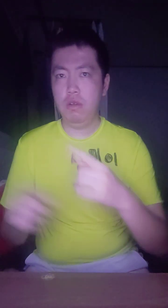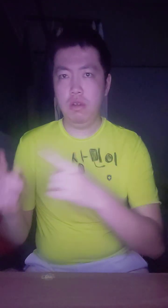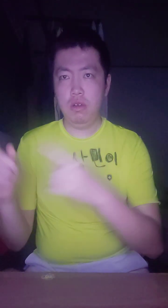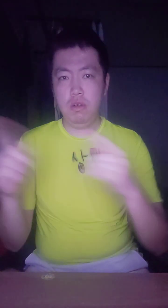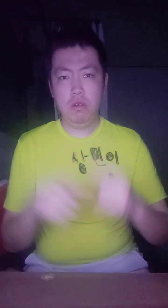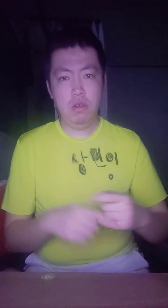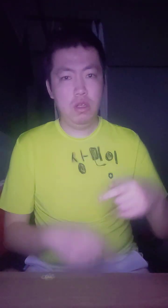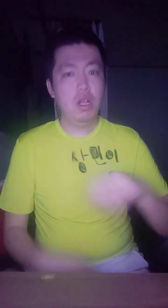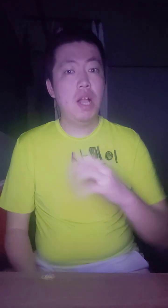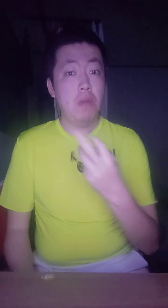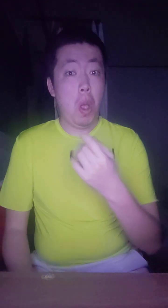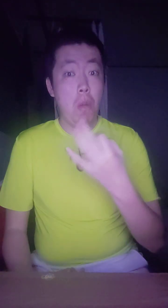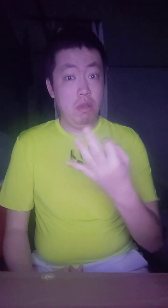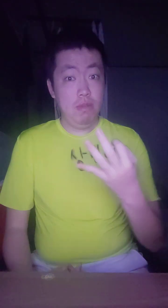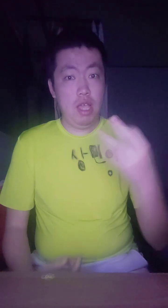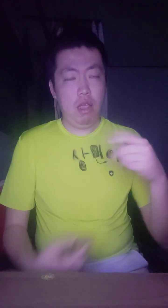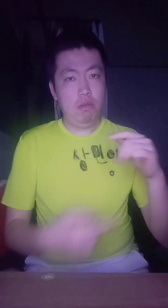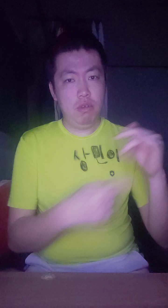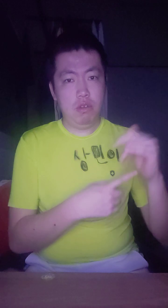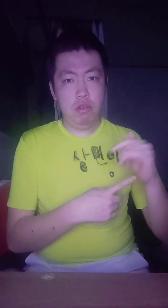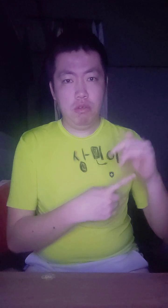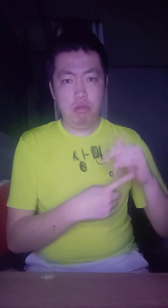공결과 1000ppm 이상 나왔다는 얘기도 들었습니다.